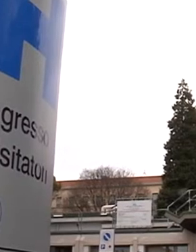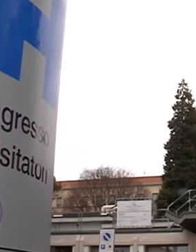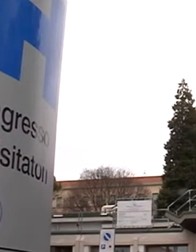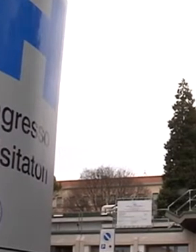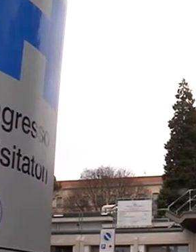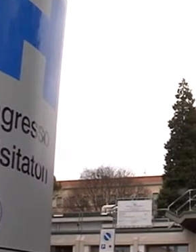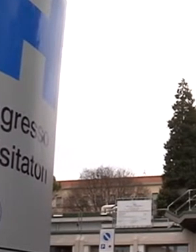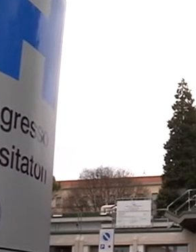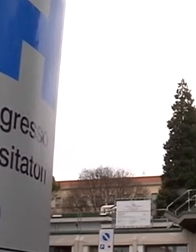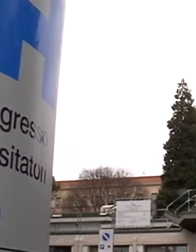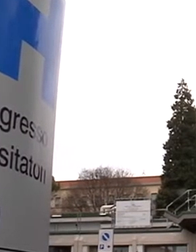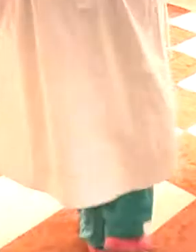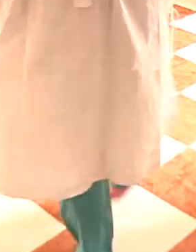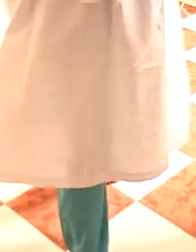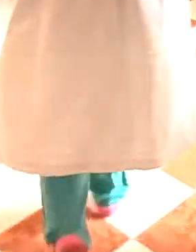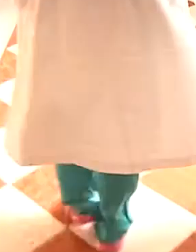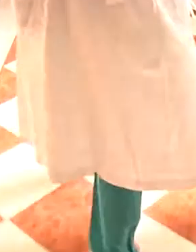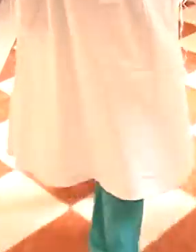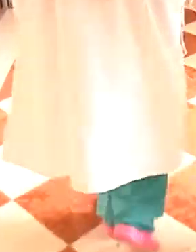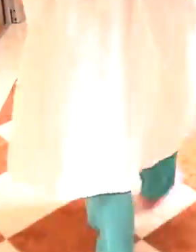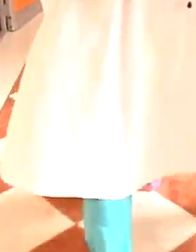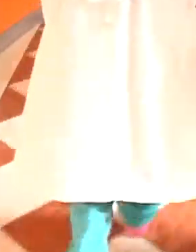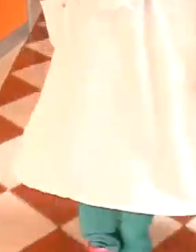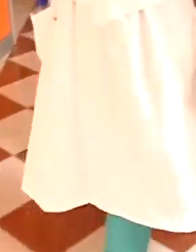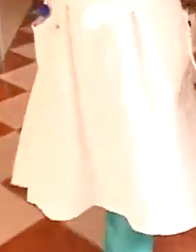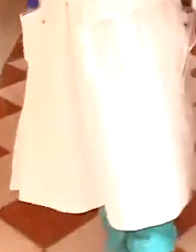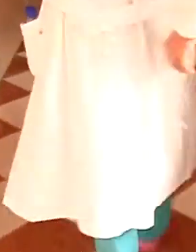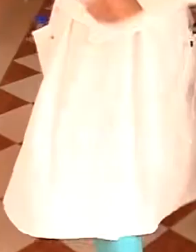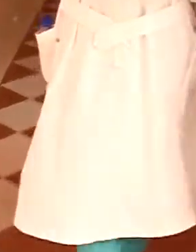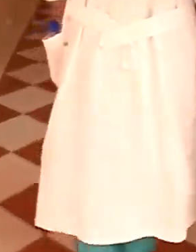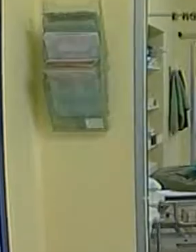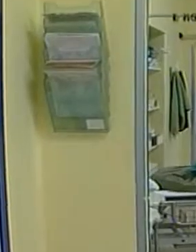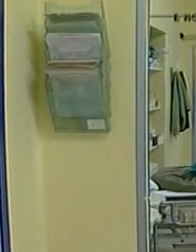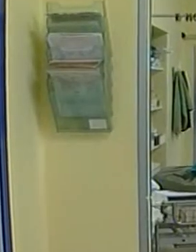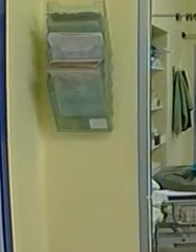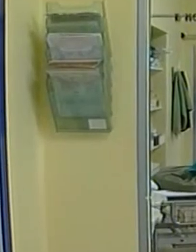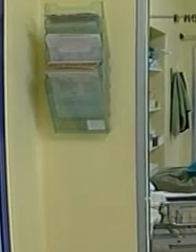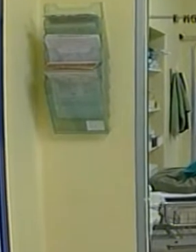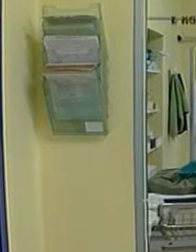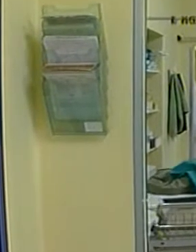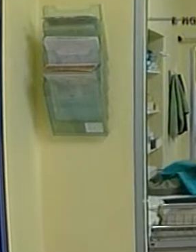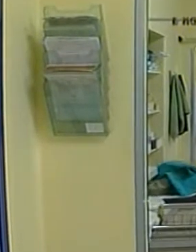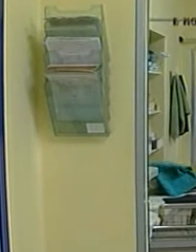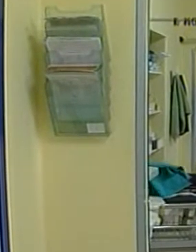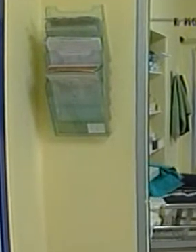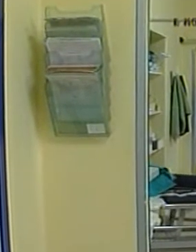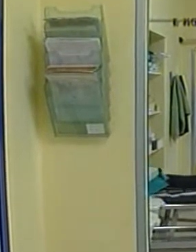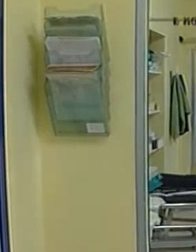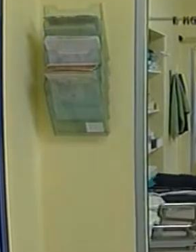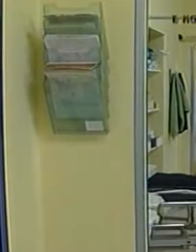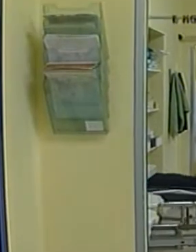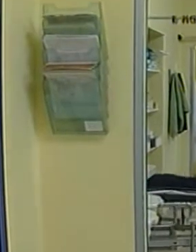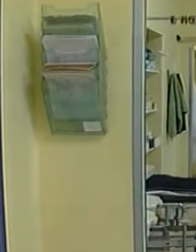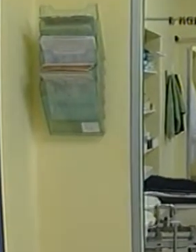Crescono i casi in Veneto e salgono anche i numeri della sanità. I ricoverati in area non critica in terapia intensiva sono tornati a far salire il grafico